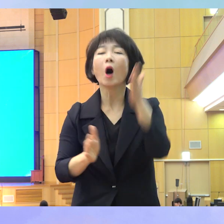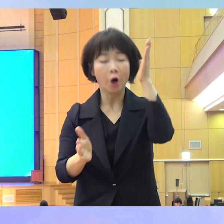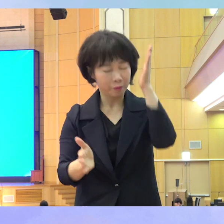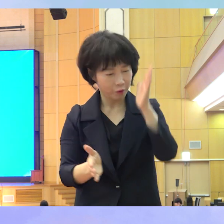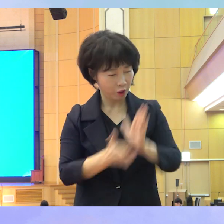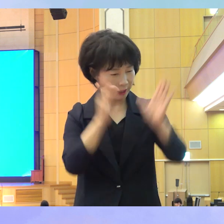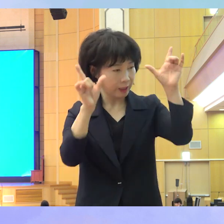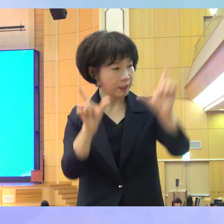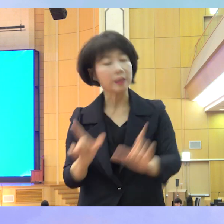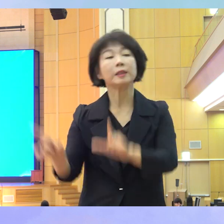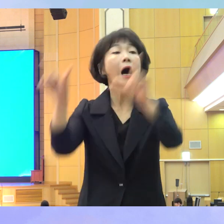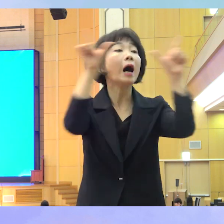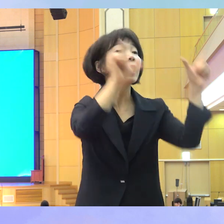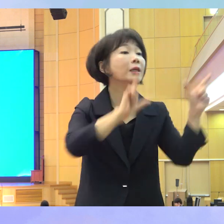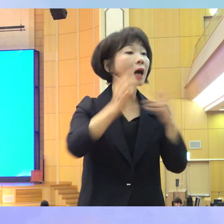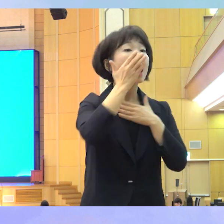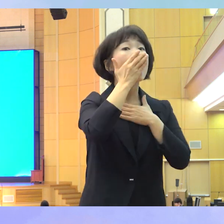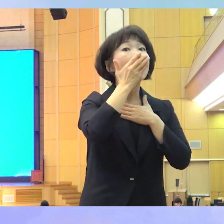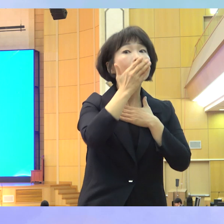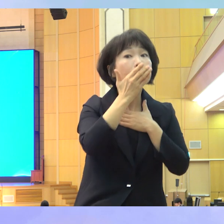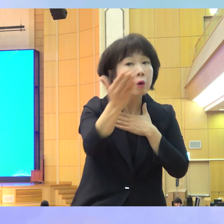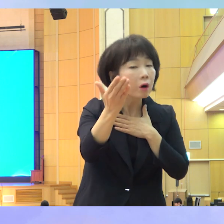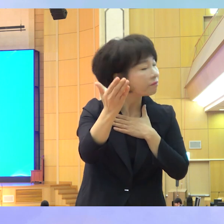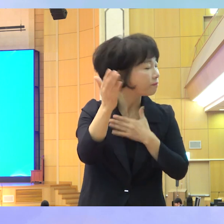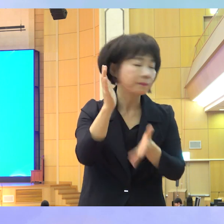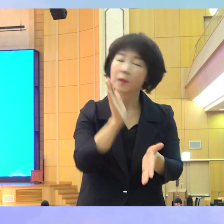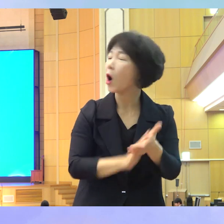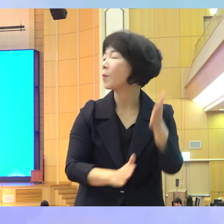주 없이 살 수